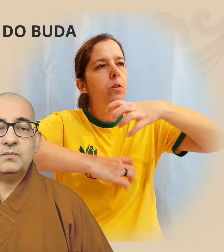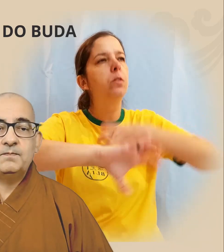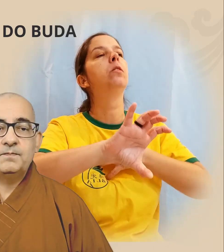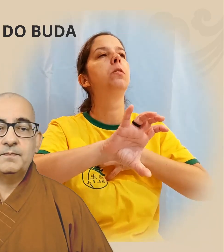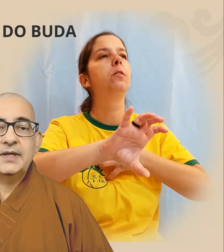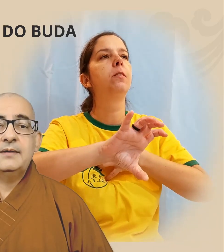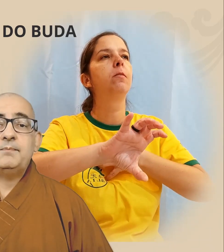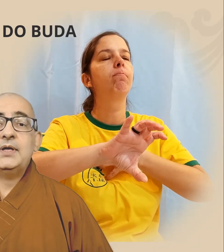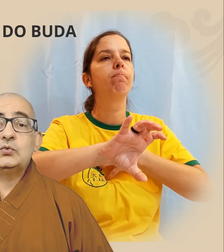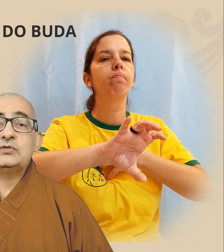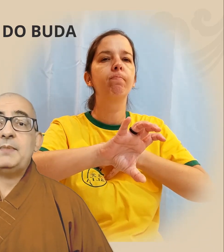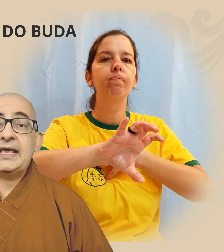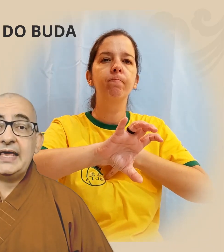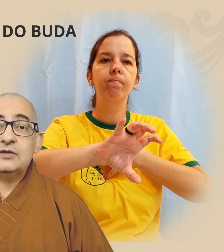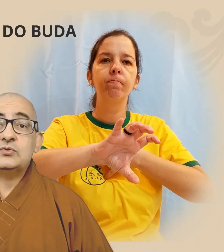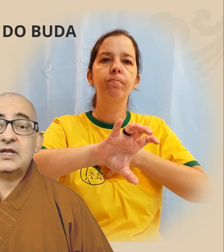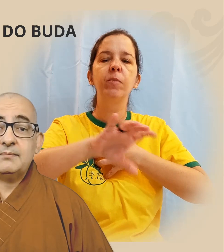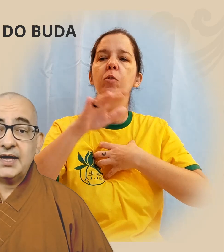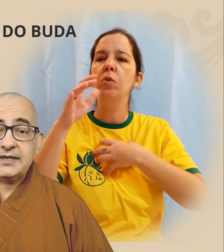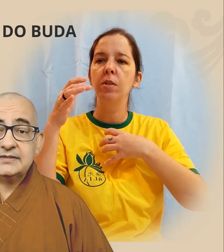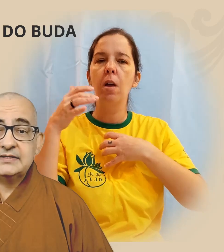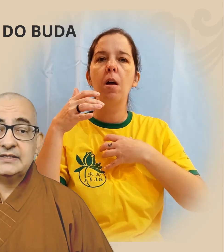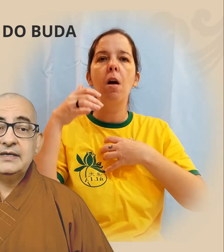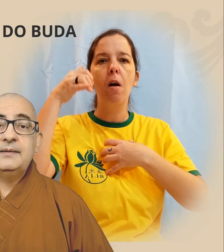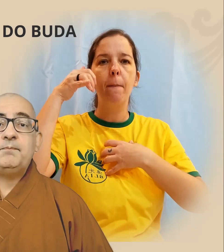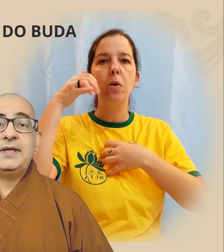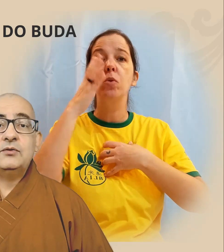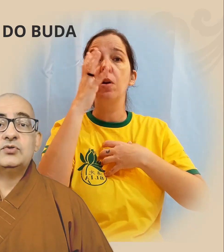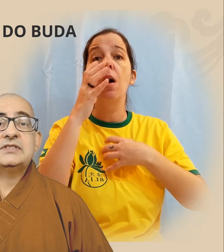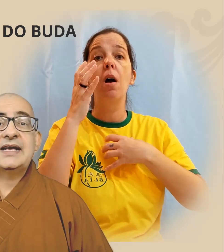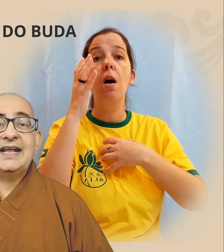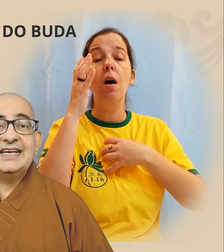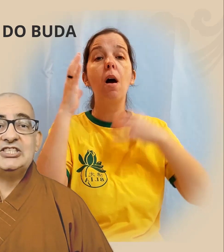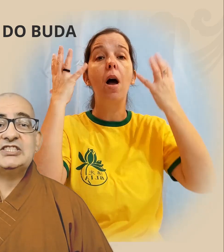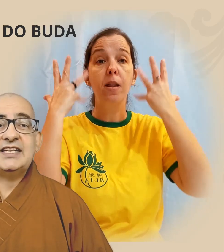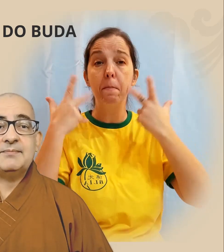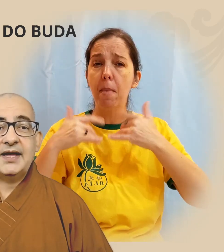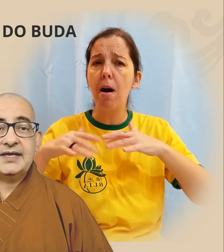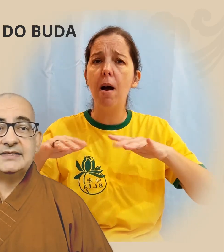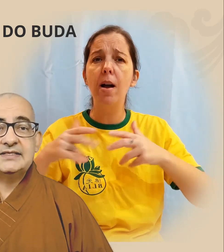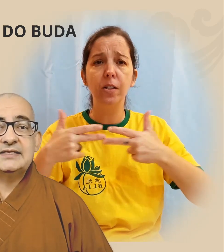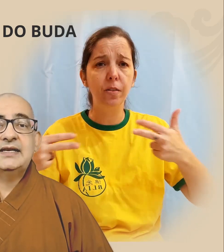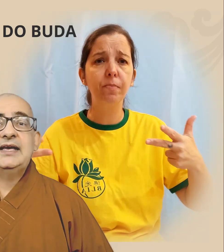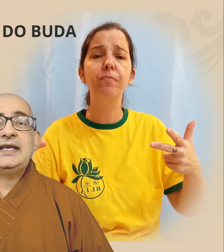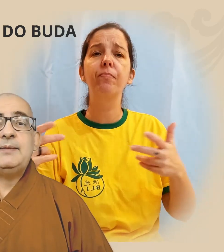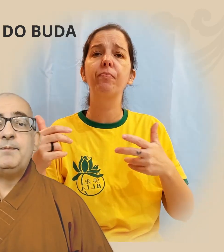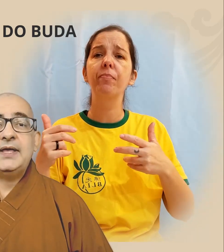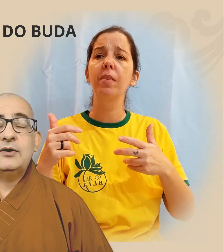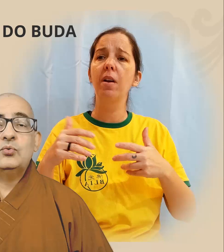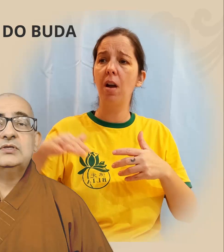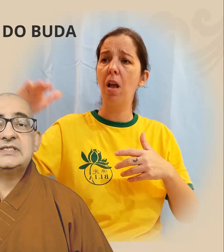compaixão pelos pequenos animais, pelos grandes animais